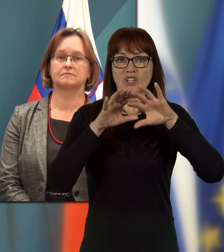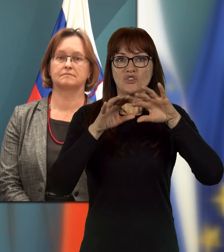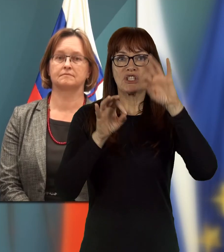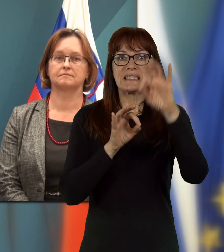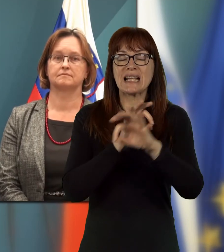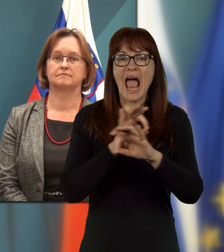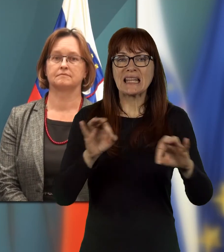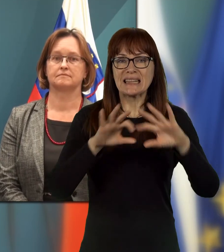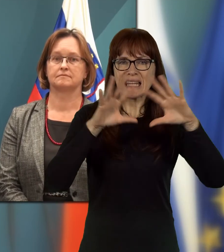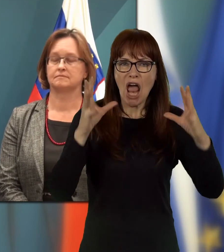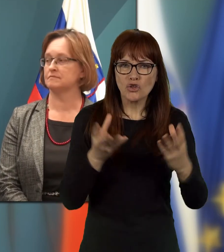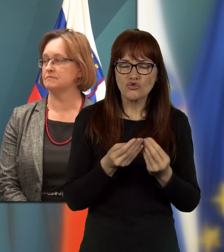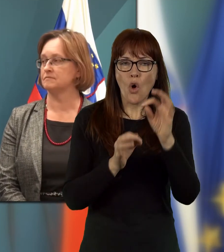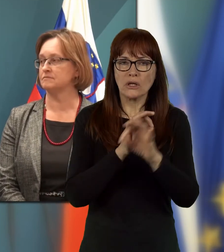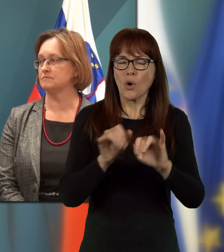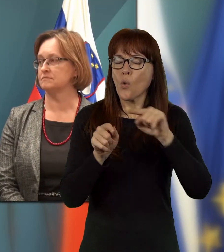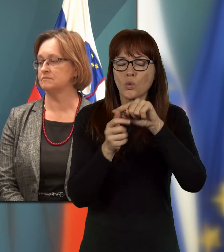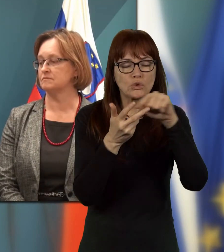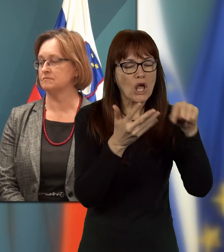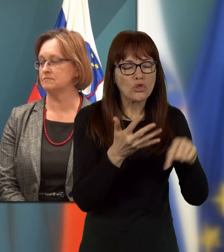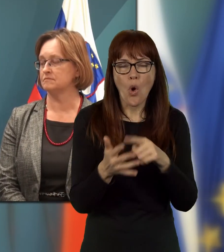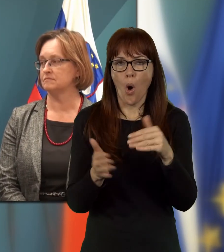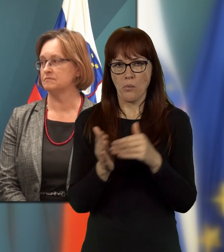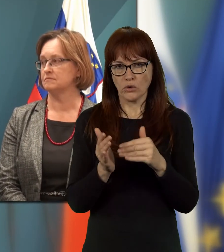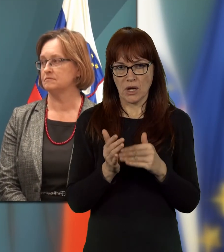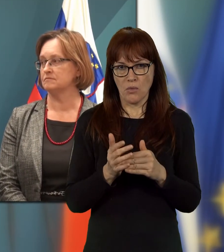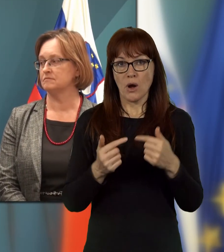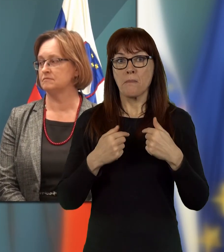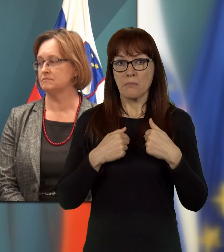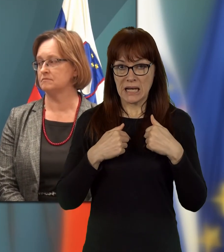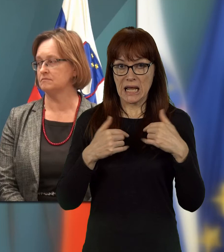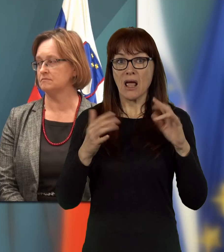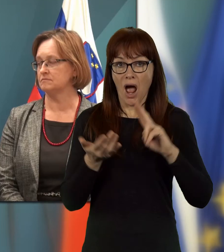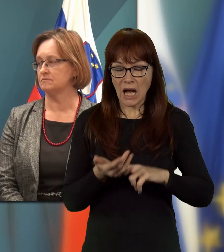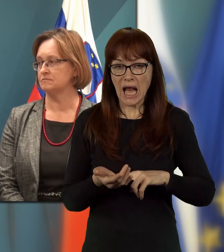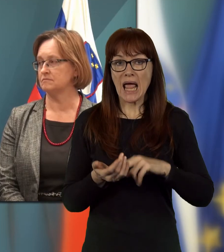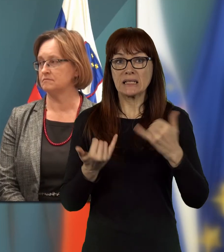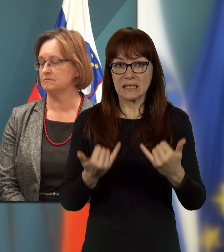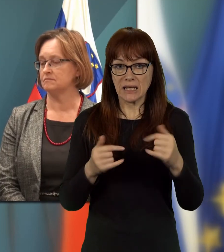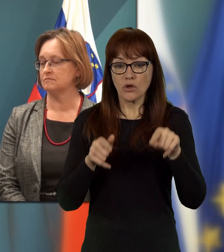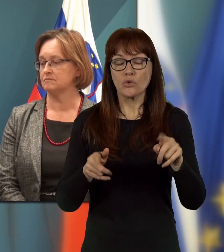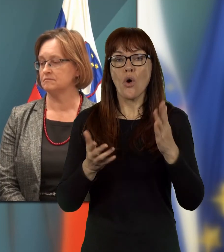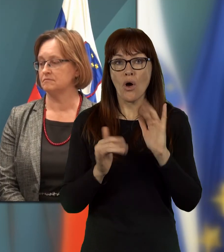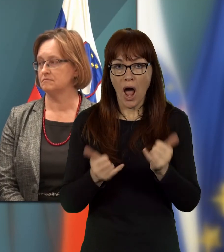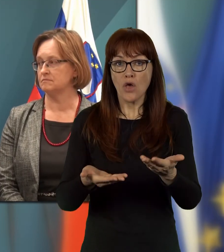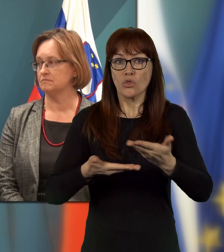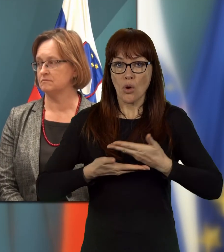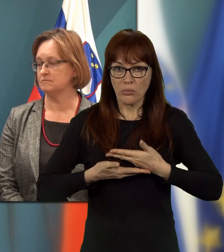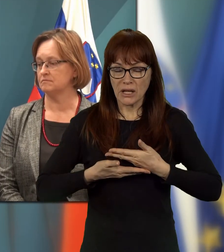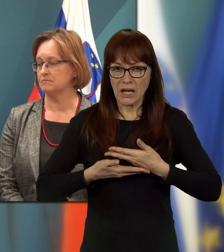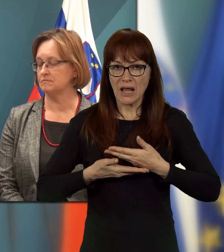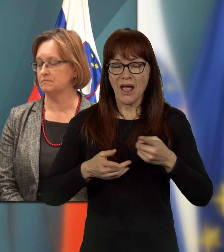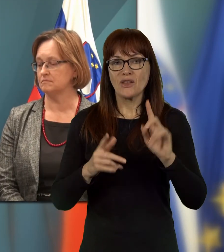strateško načrtovati, vse to potrebuješ. In mi dejansko zdaj to smo dobili, tako da v bistvu